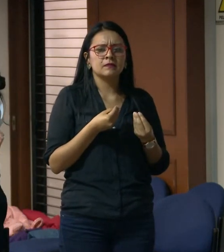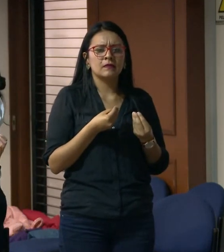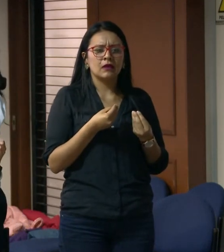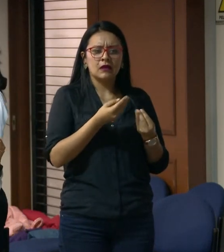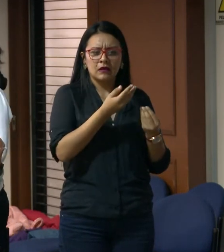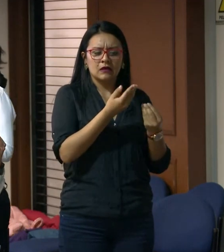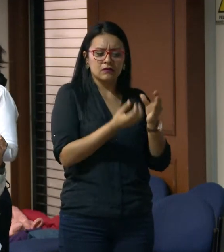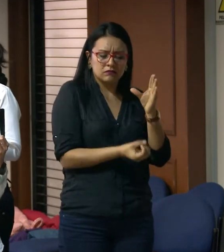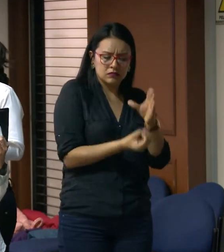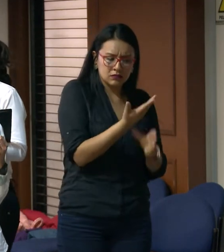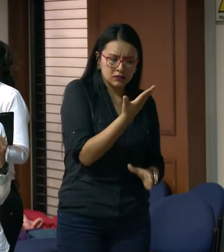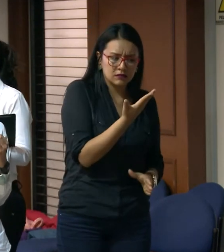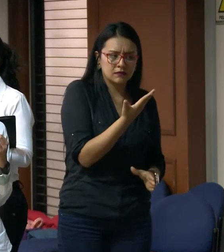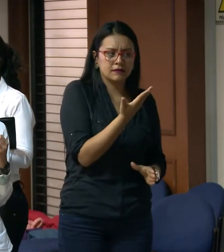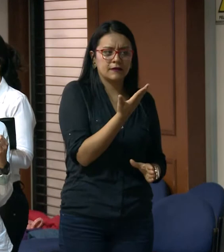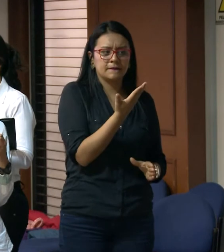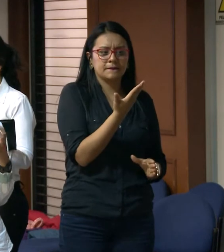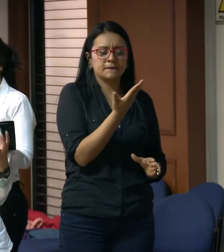crear